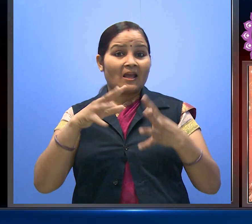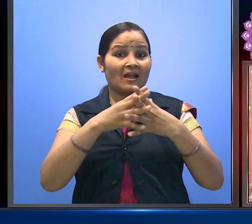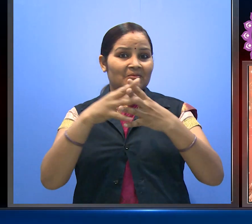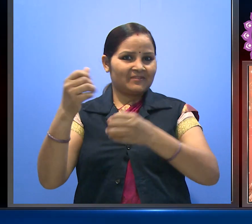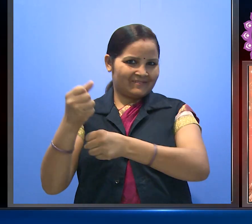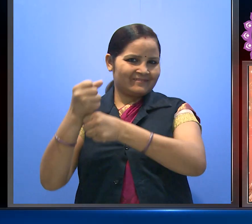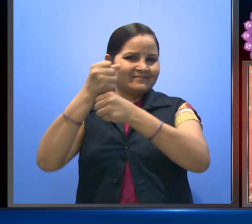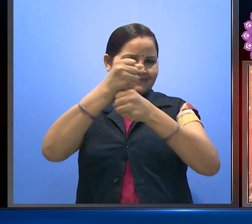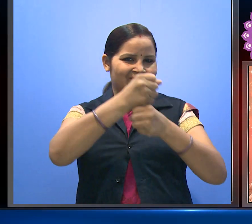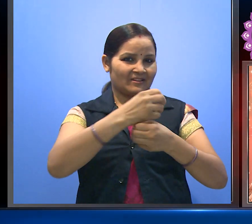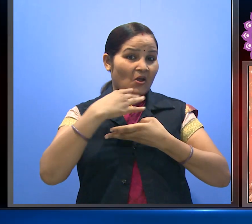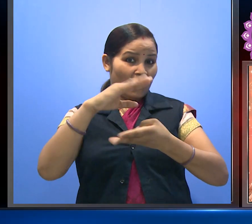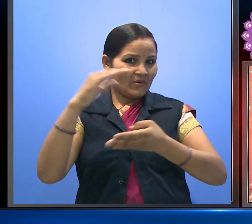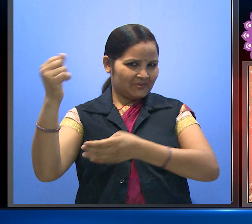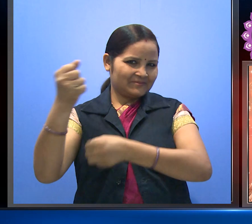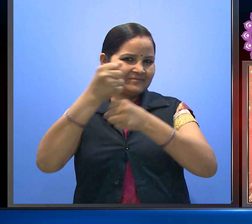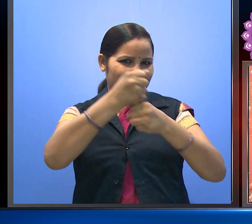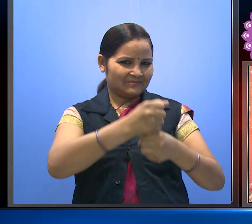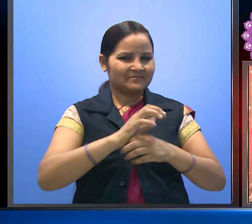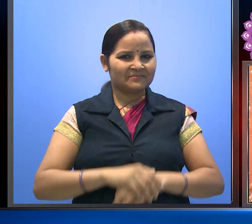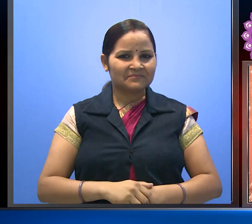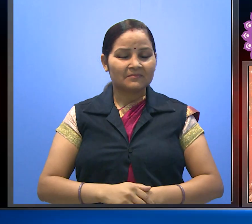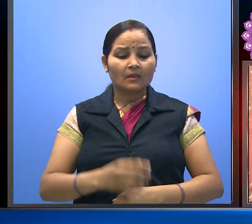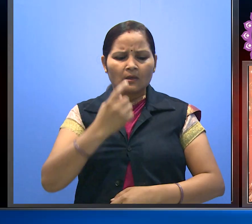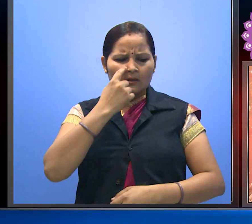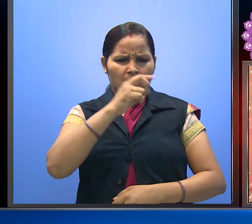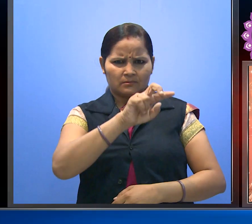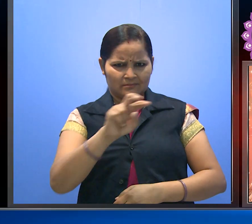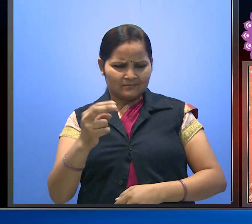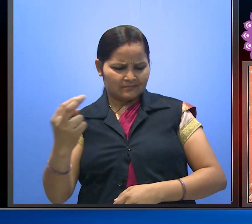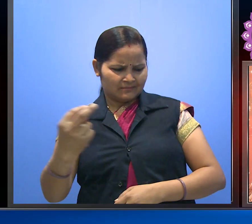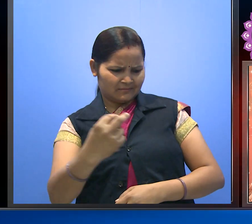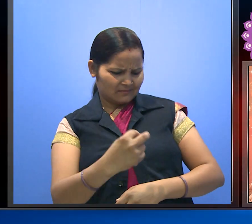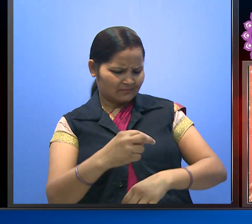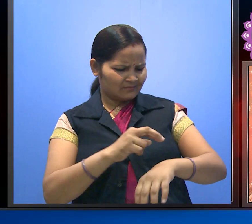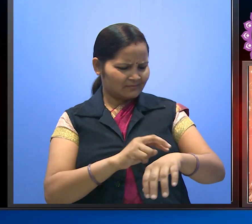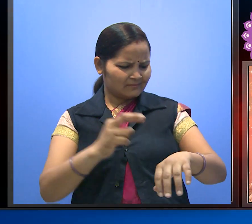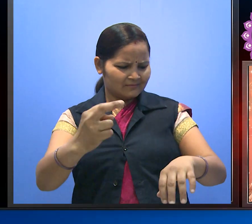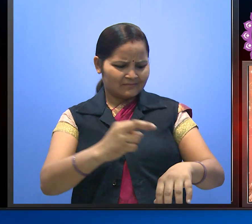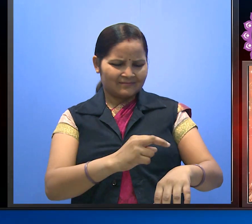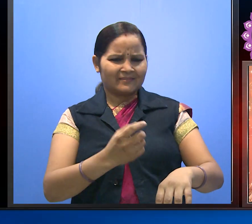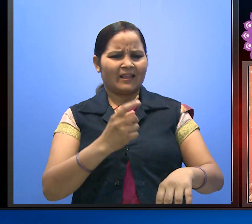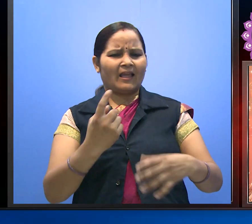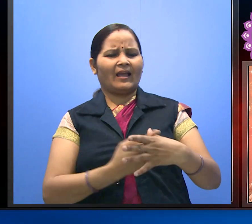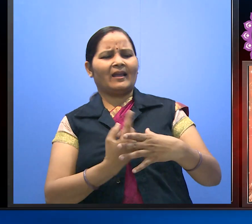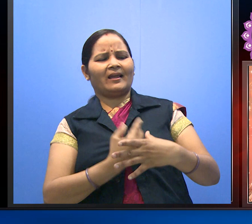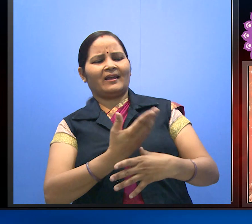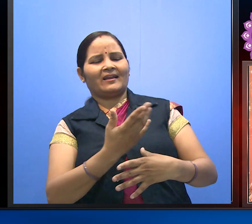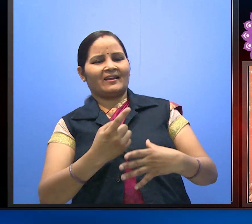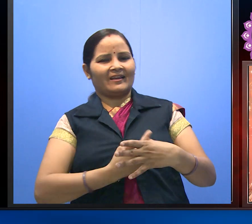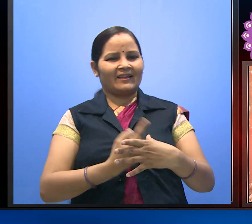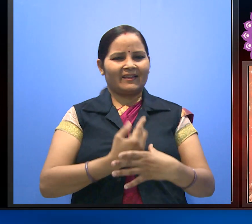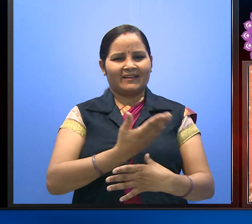उपहार में मिली हुई थी। लड़कियों ने देखा तो लड़कियां उनका मजाक उड़ाने